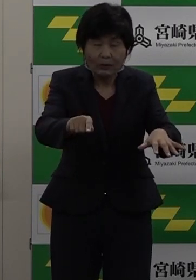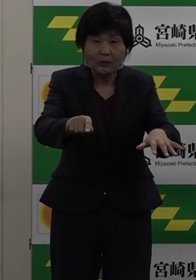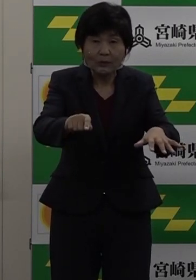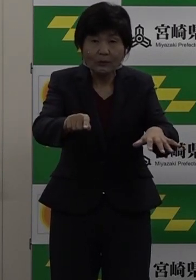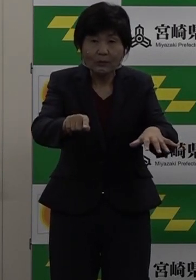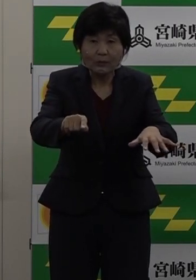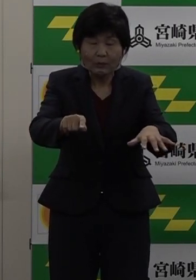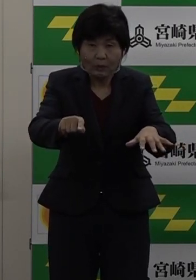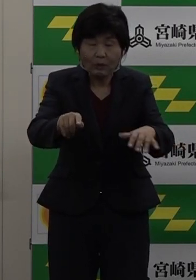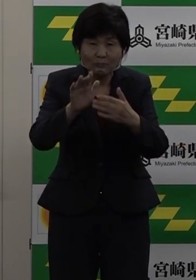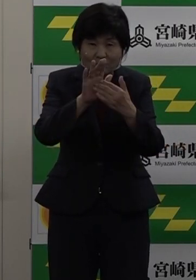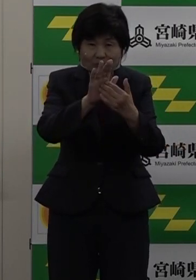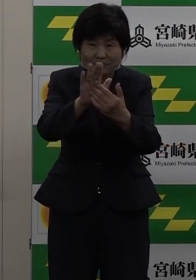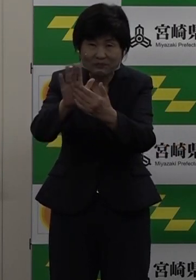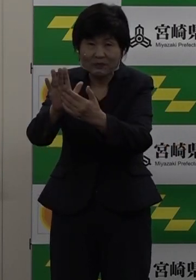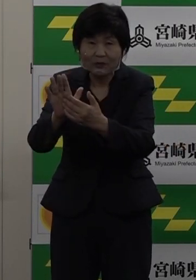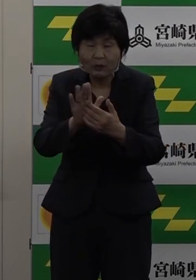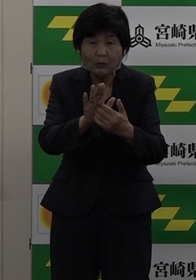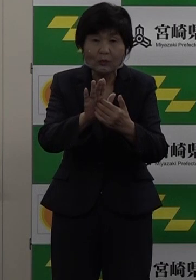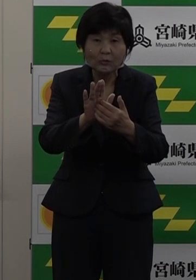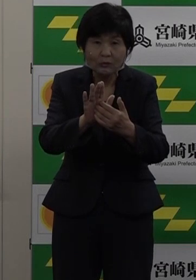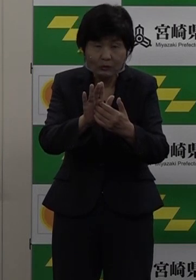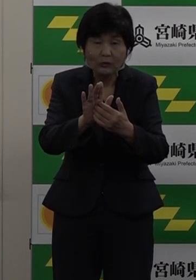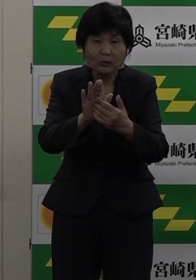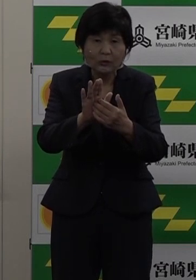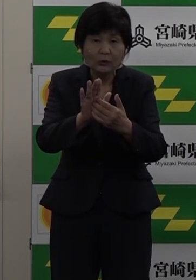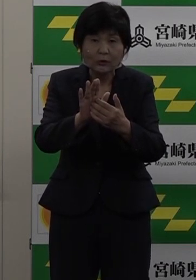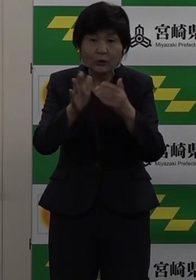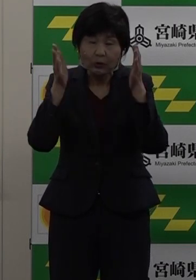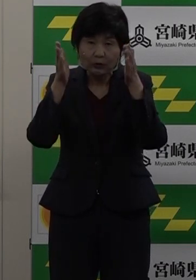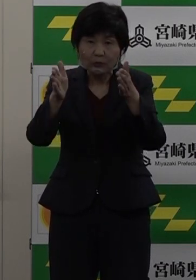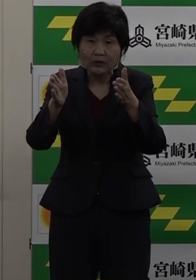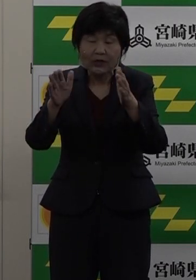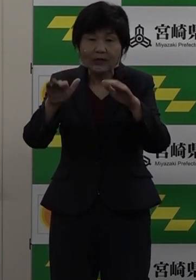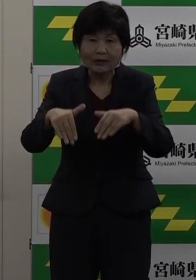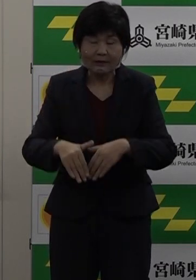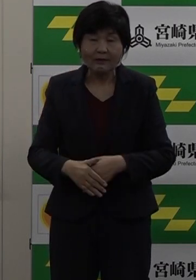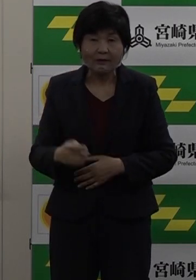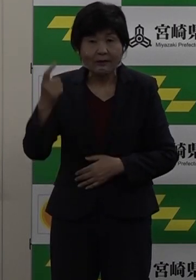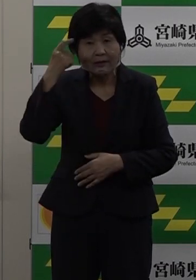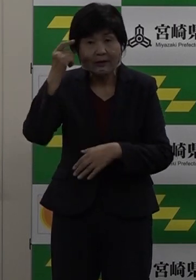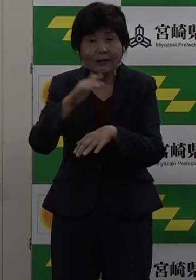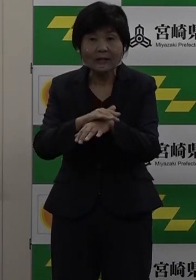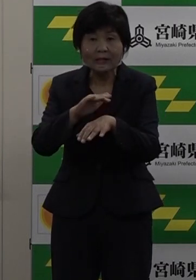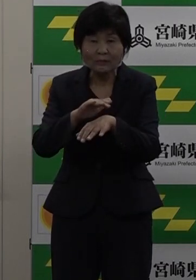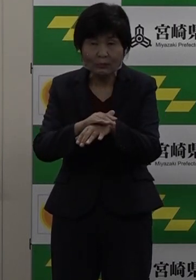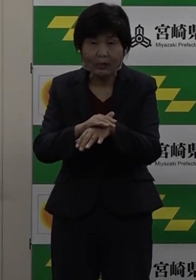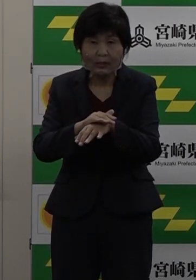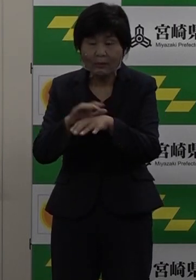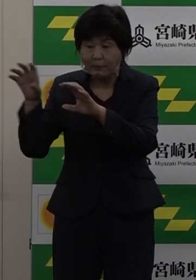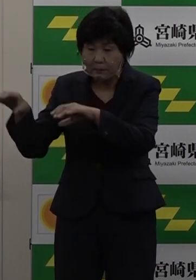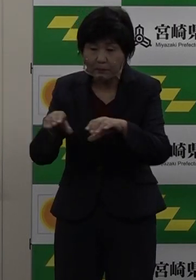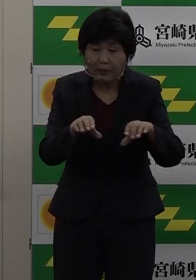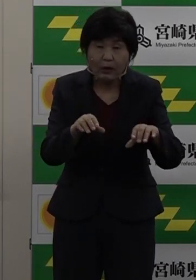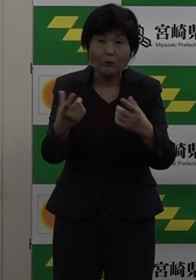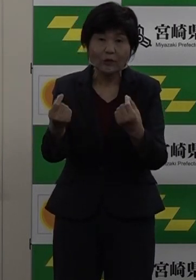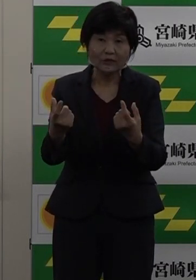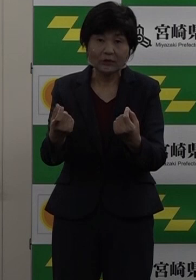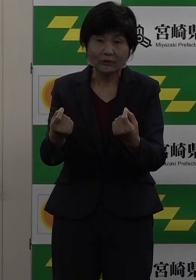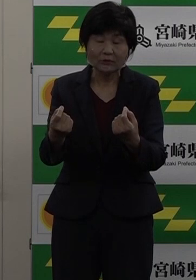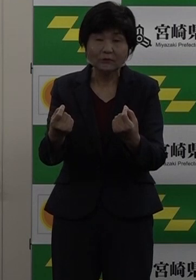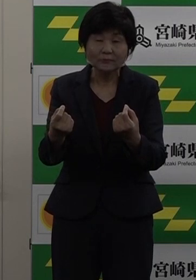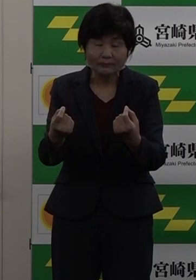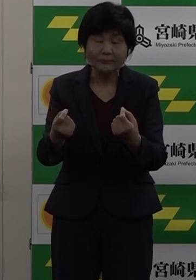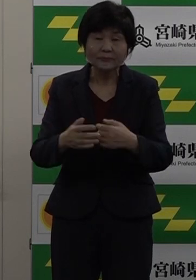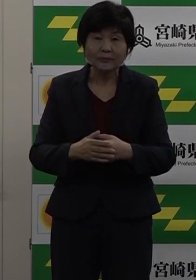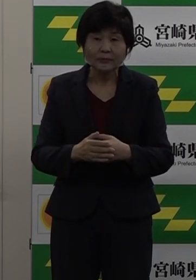ダウンということで防いでいこうというような取り組みがされたということであります。発想としては我々同じであります。その周辺近隣に